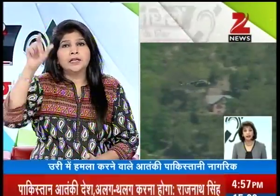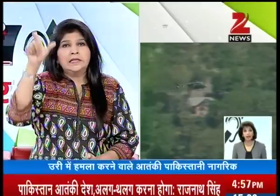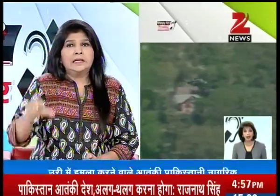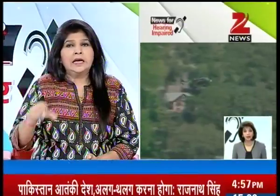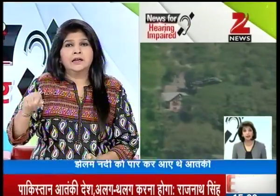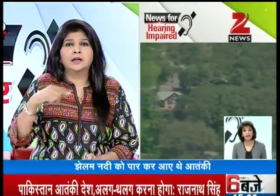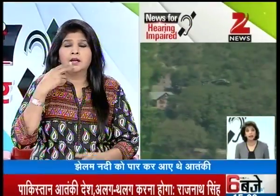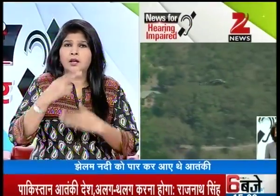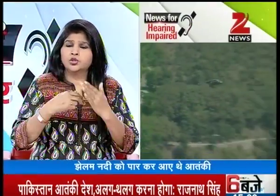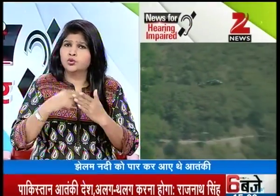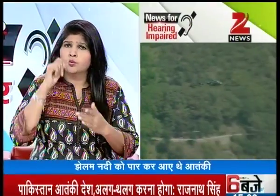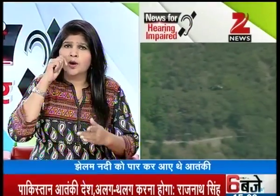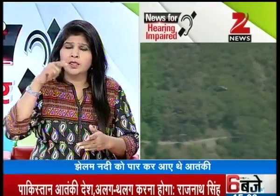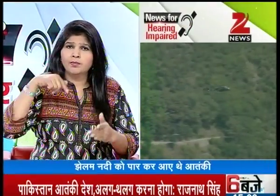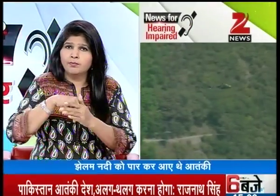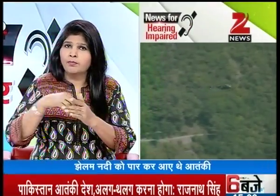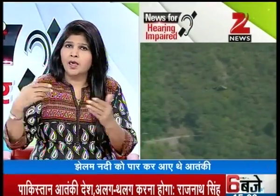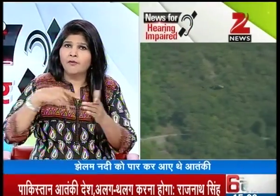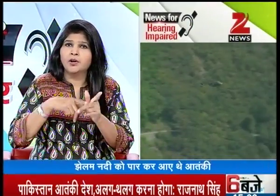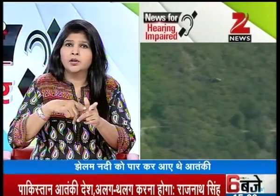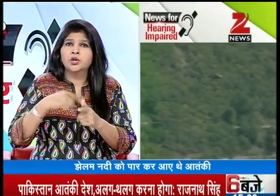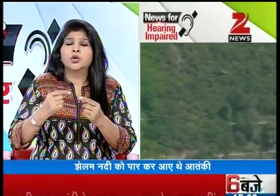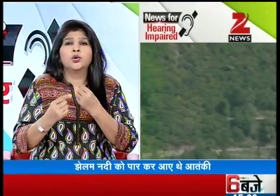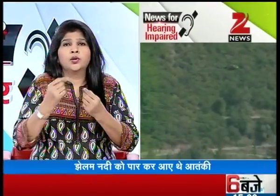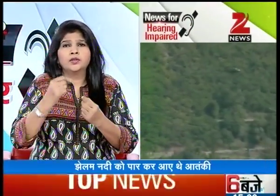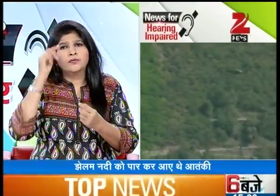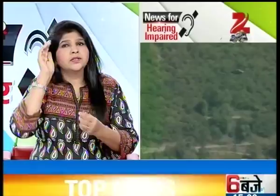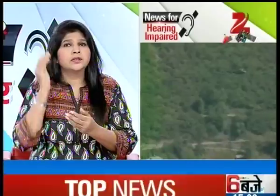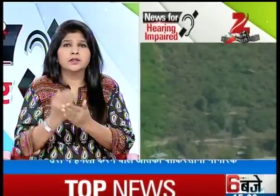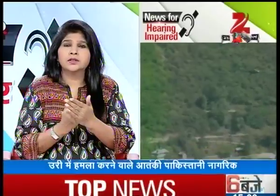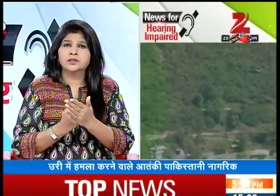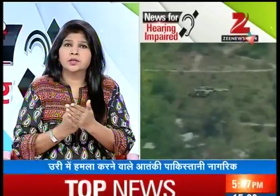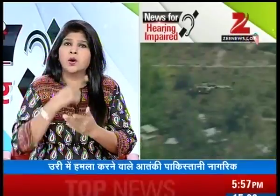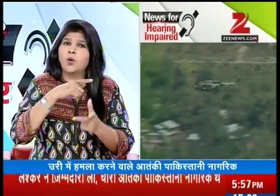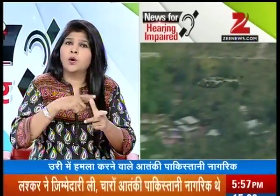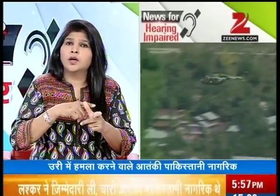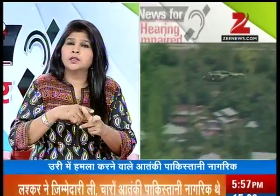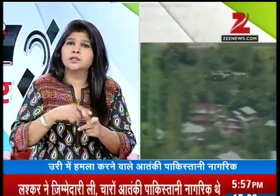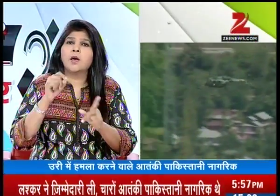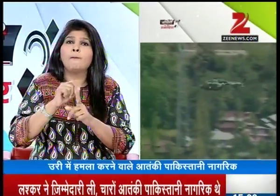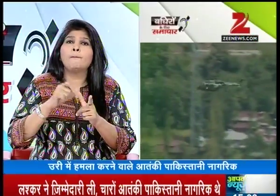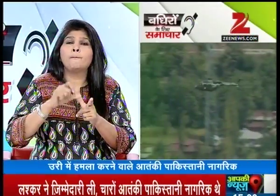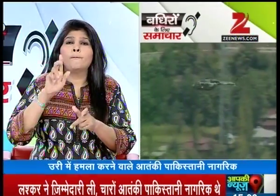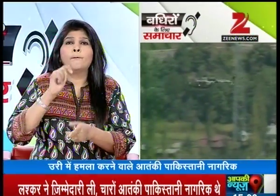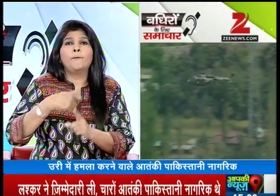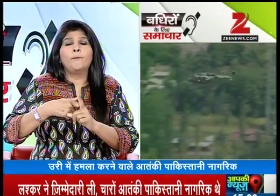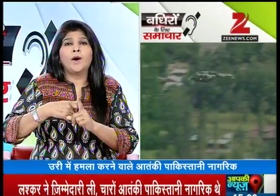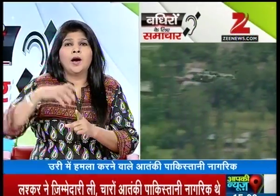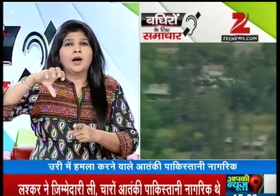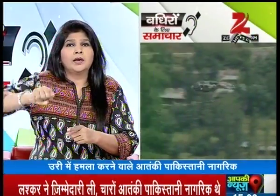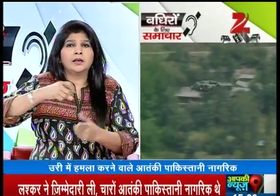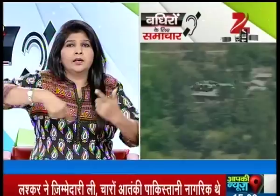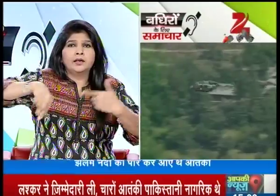पाकिस्तान के नागरिक बताए जा रहे हैं आतंकी। खुफिया एजेंसियों के मुताबिक सभी आतंकी पाक अधिकृत कश्मीर